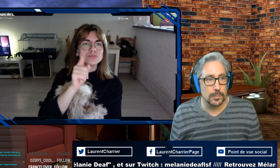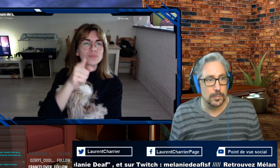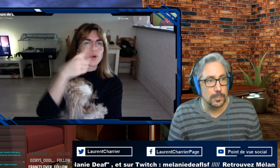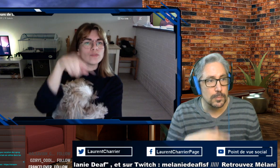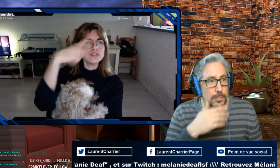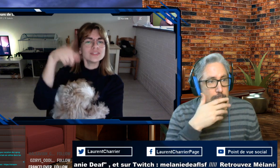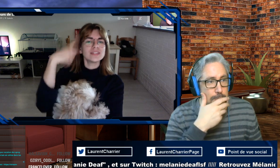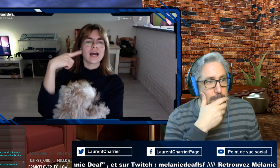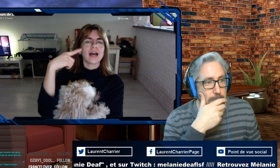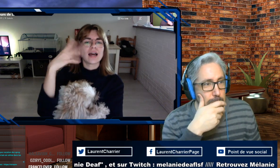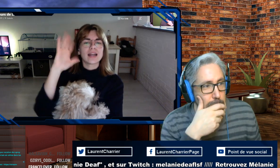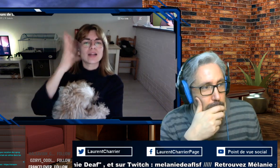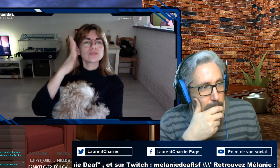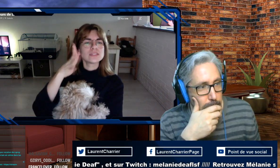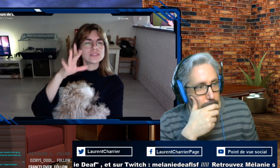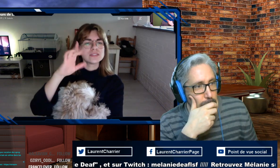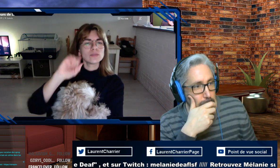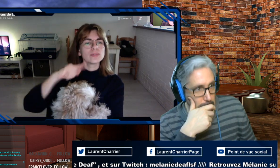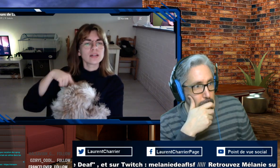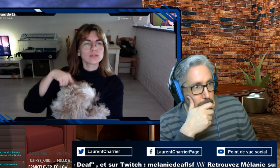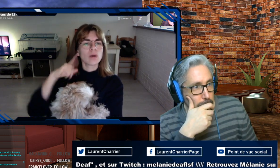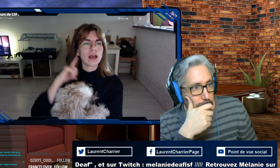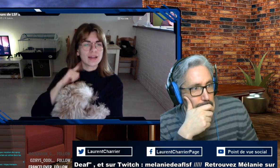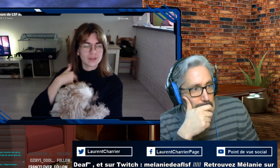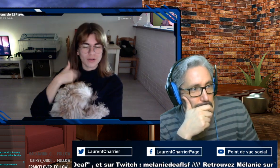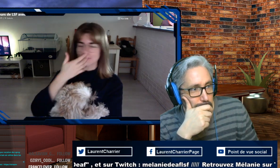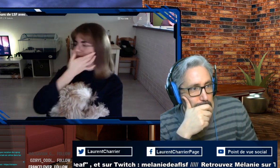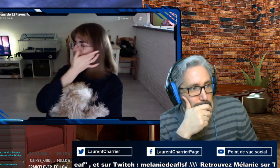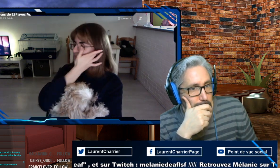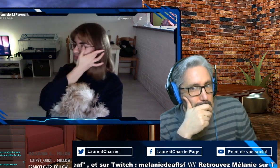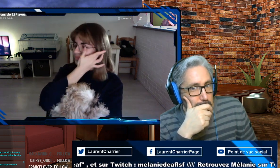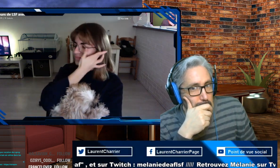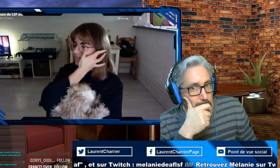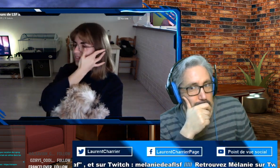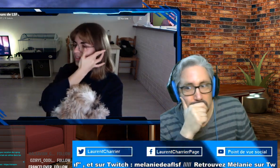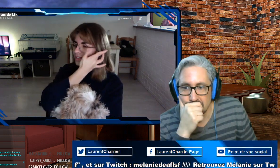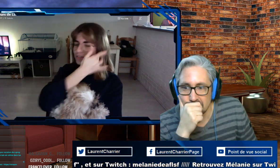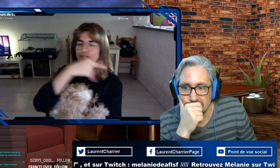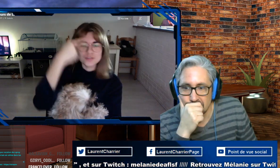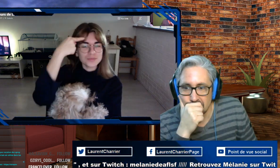Je peux revenir à la médecine obligatoire à l'école.